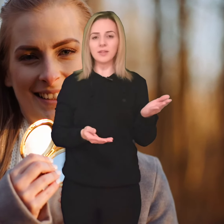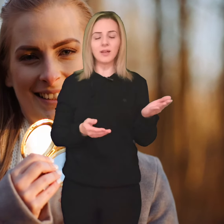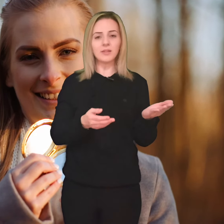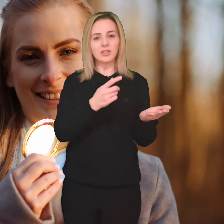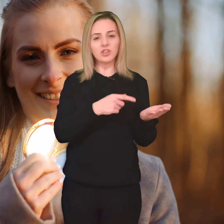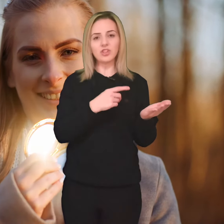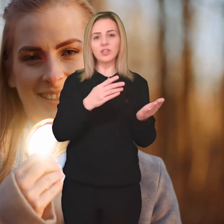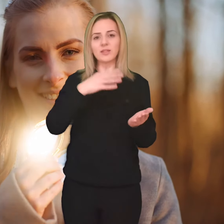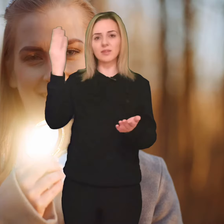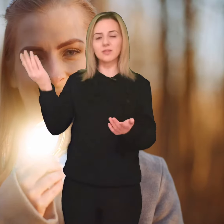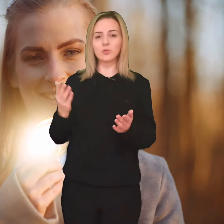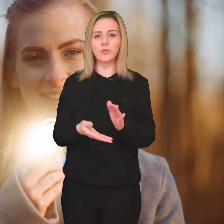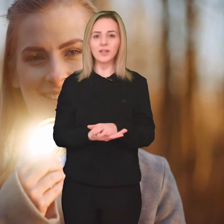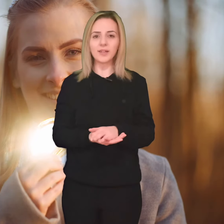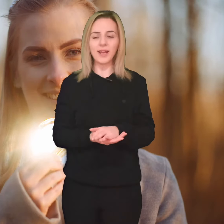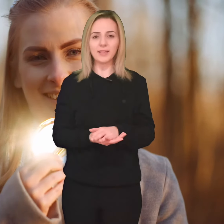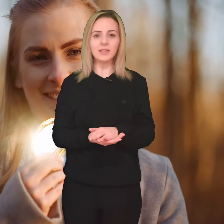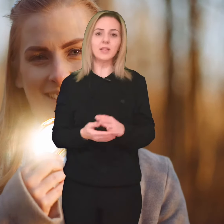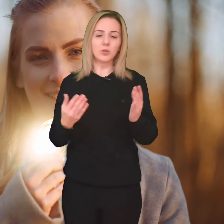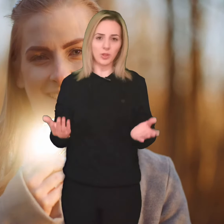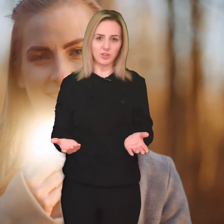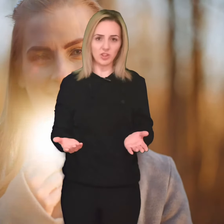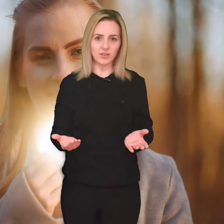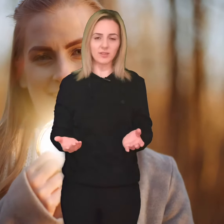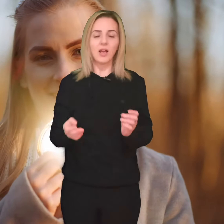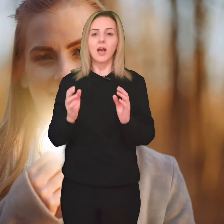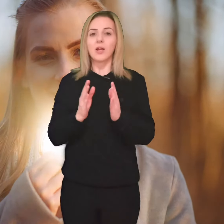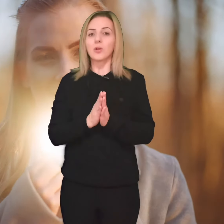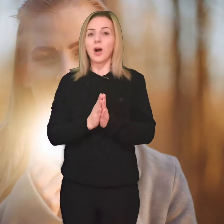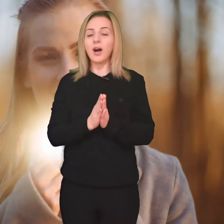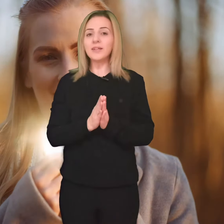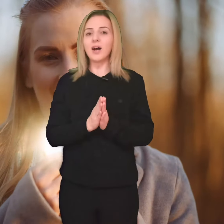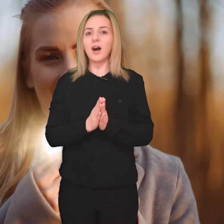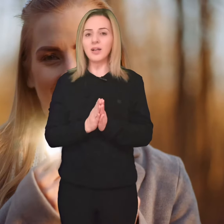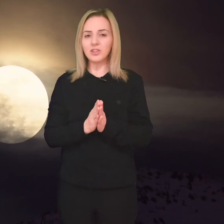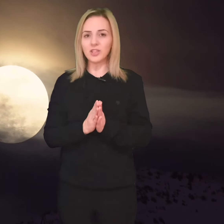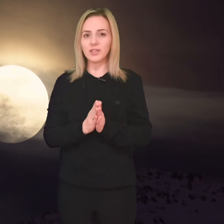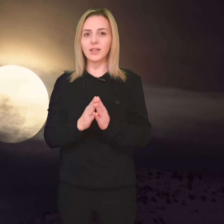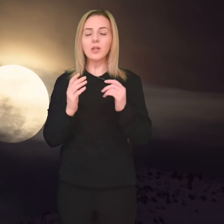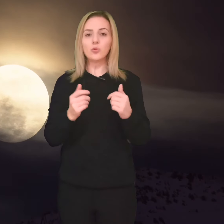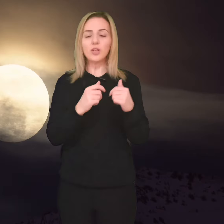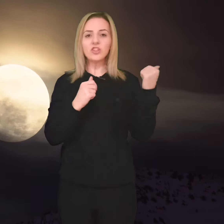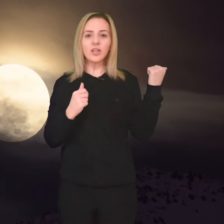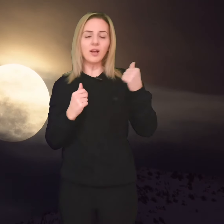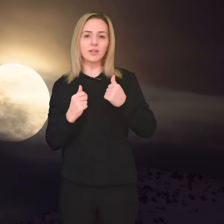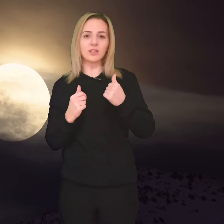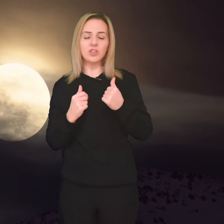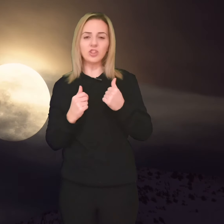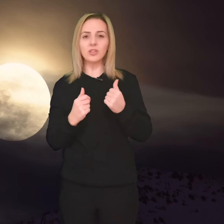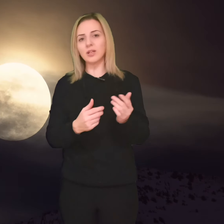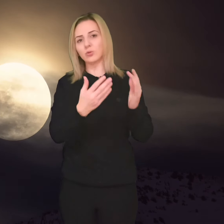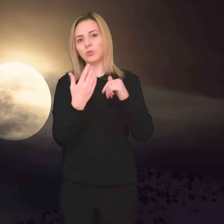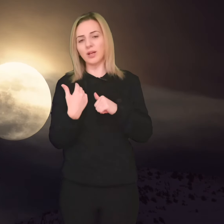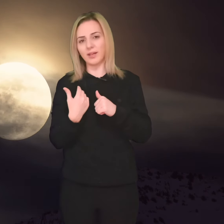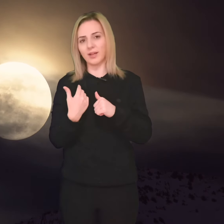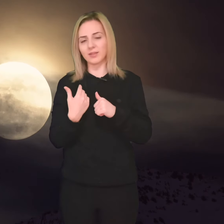aynadan ışığın yansıdığını, duvarlara geldiğini görebileceksiniz. Ay da aynı şekilde güneşten aldığı